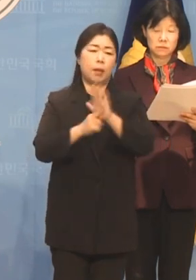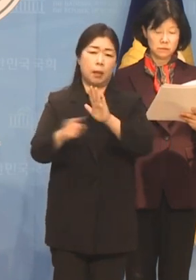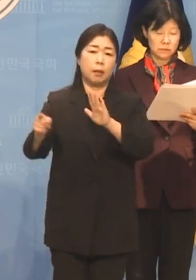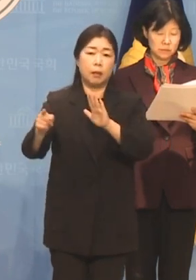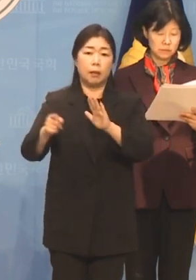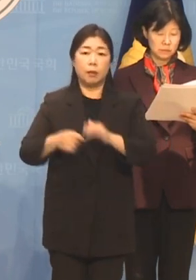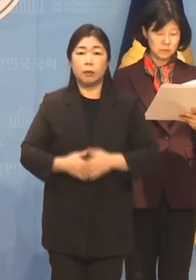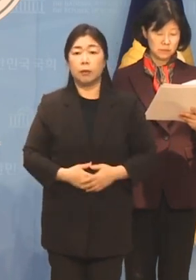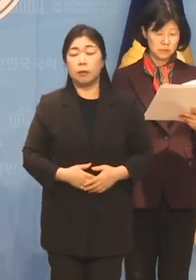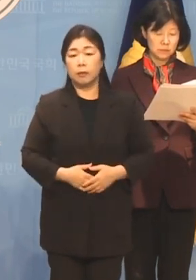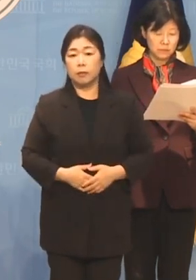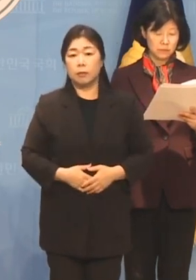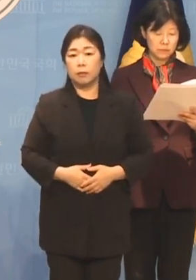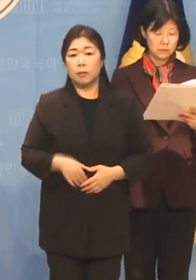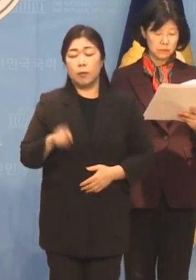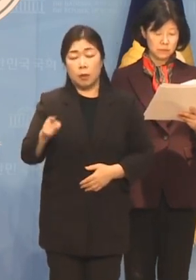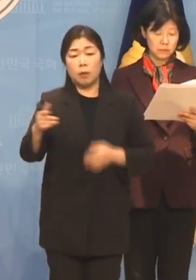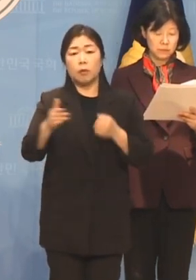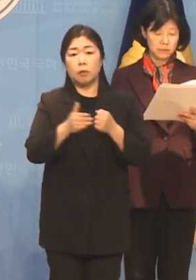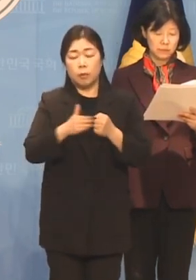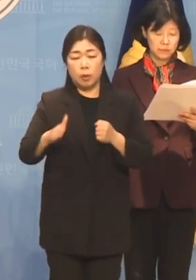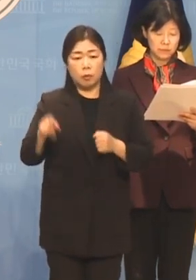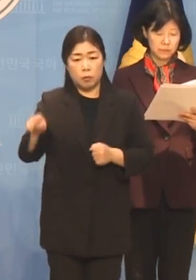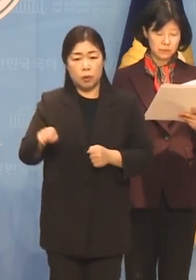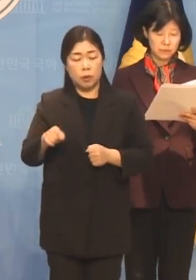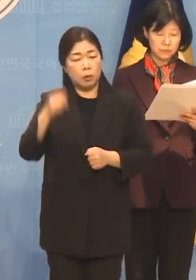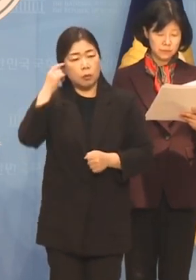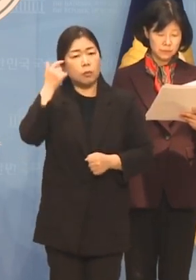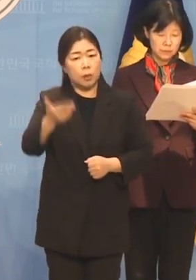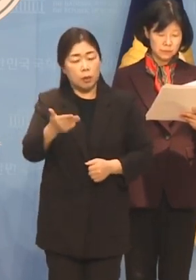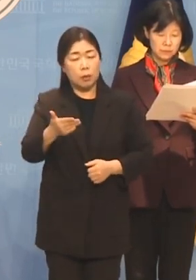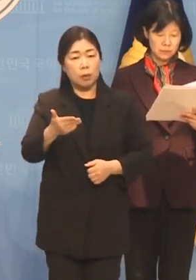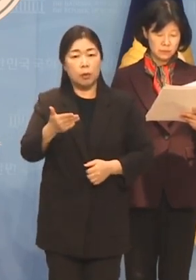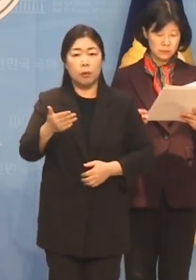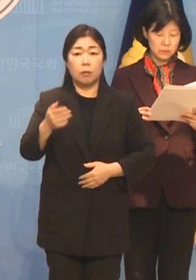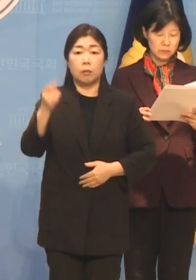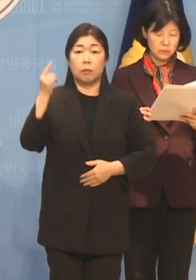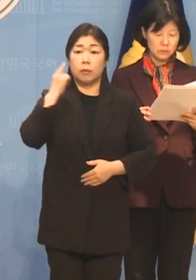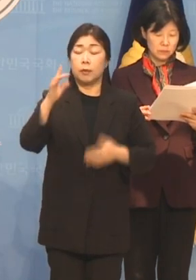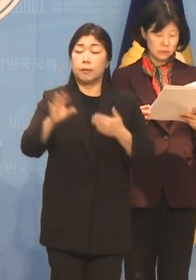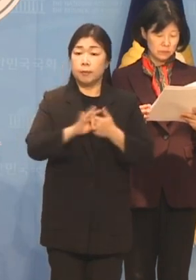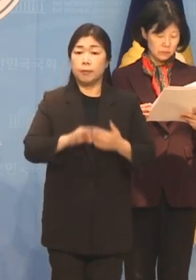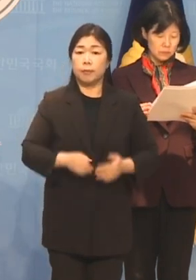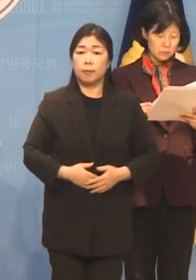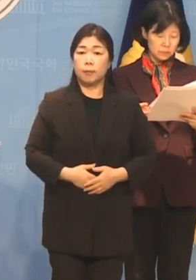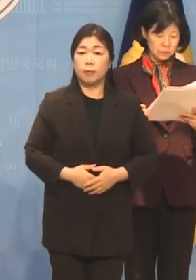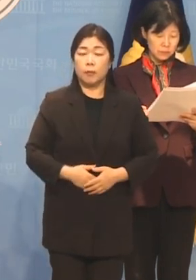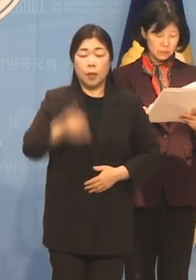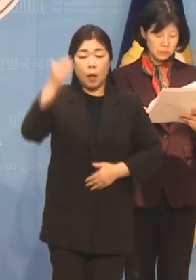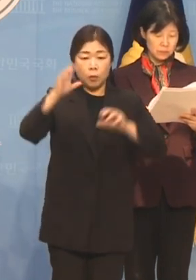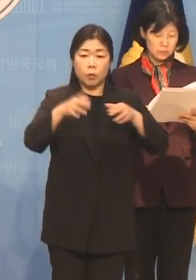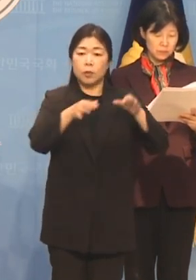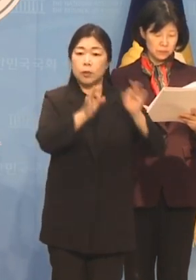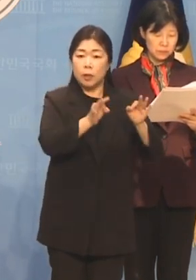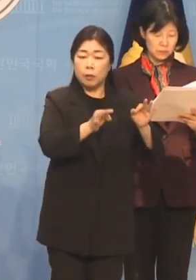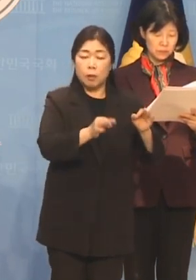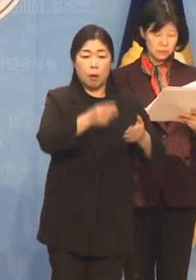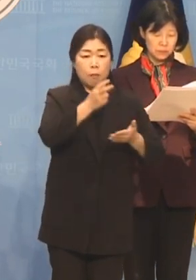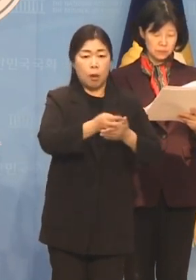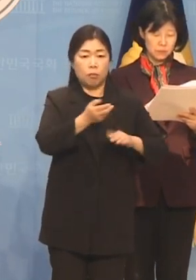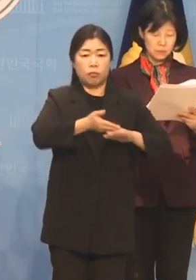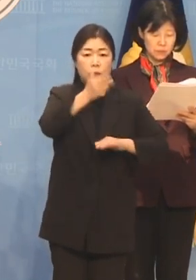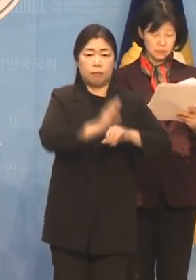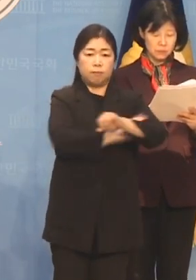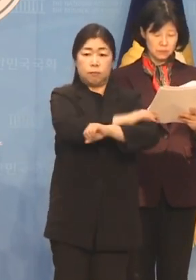답변하고 있습니다. 이러한 답변과 관련해 우리는 한 가지 질문을 던질 수 없습니다. 우리나라 은행은 법 위에 군림하는